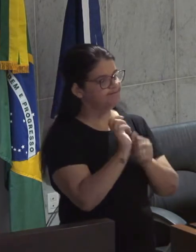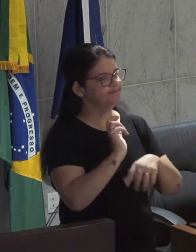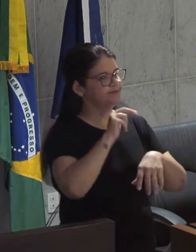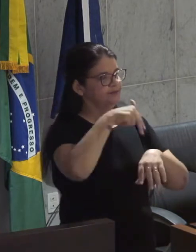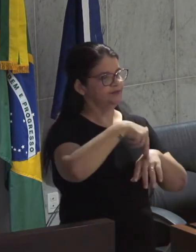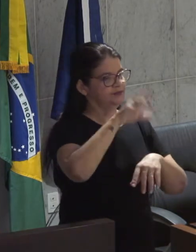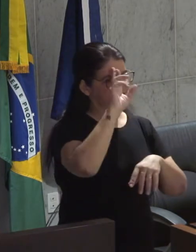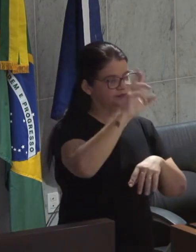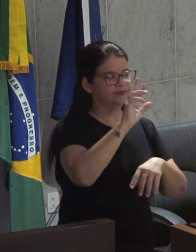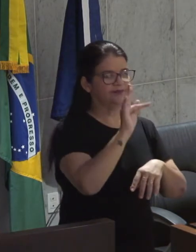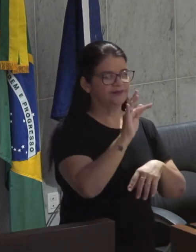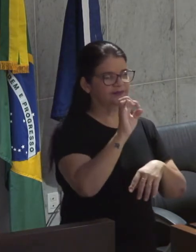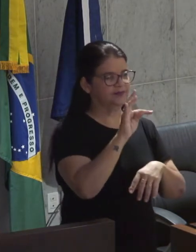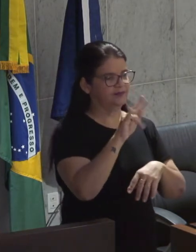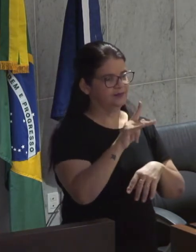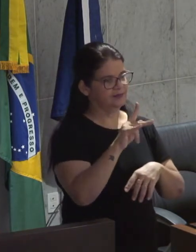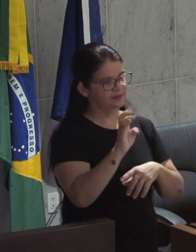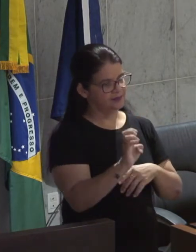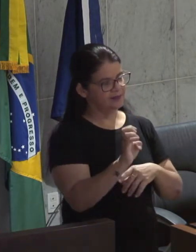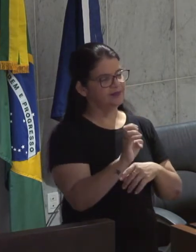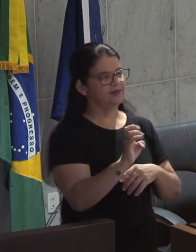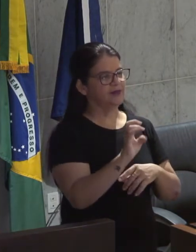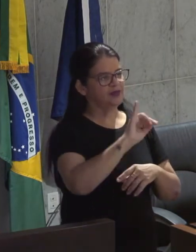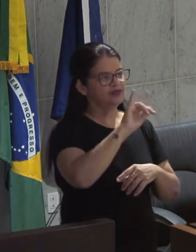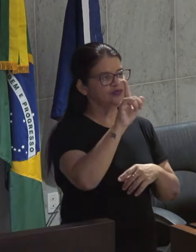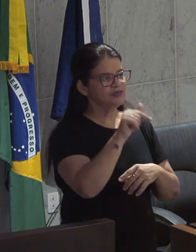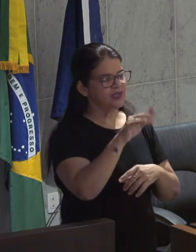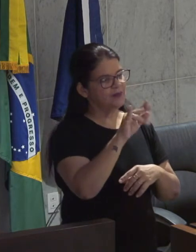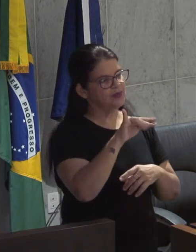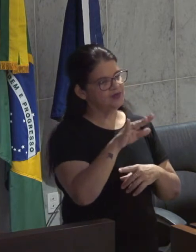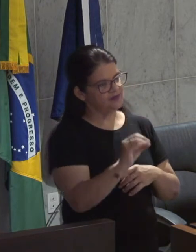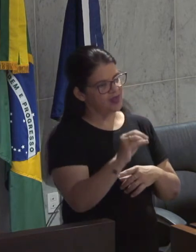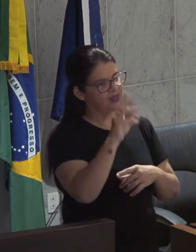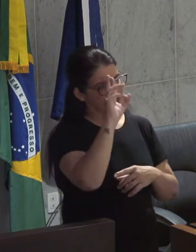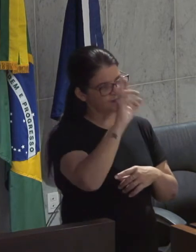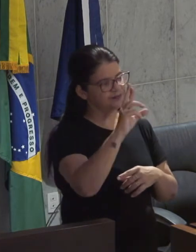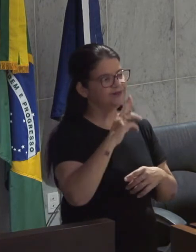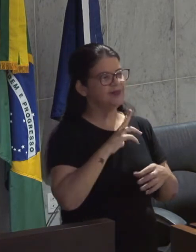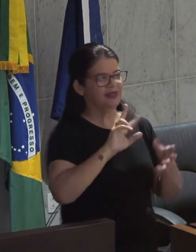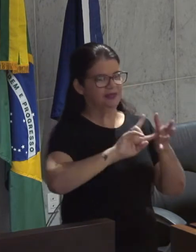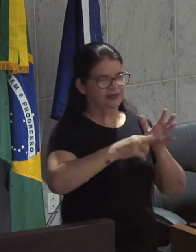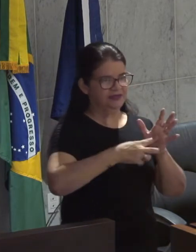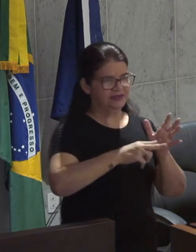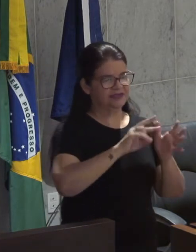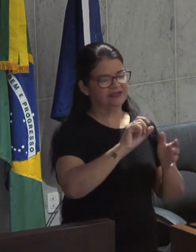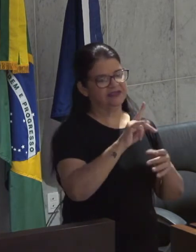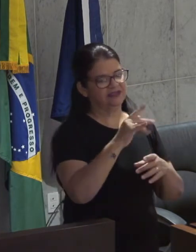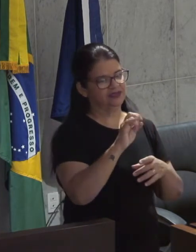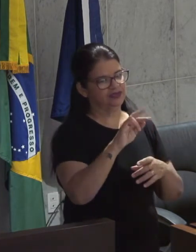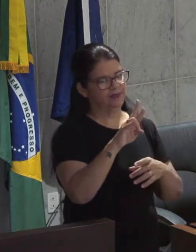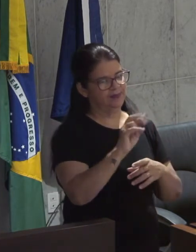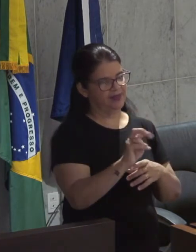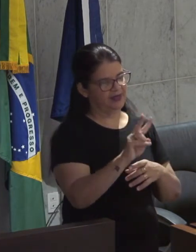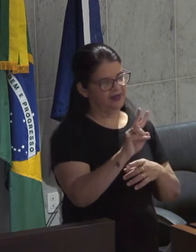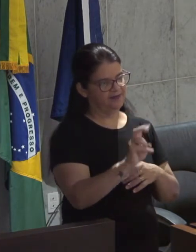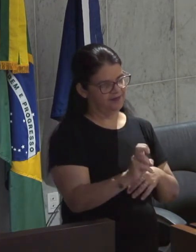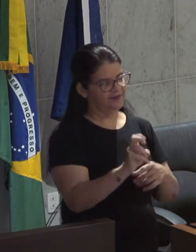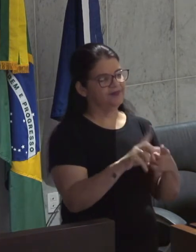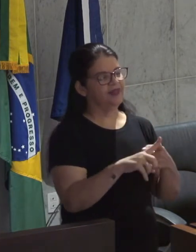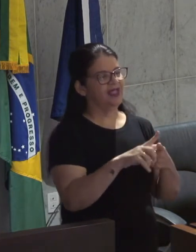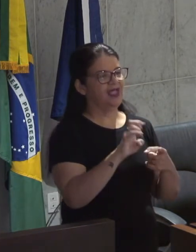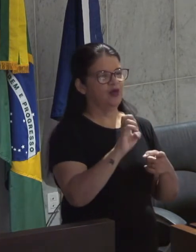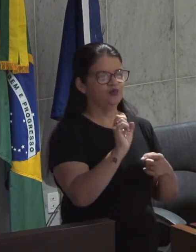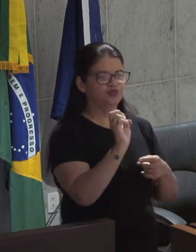direção da FETAP, a José Bonifácio, da direção do Sindesprev, Elson, que é